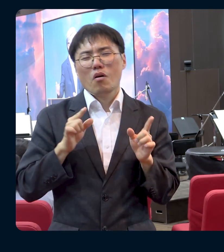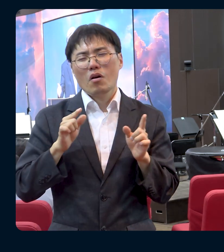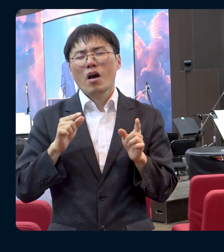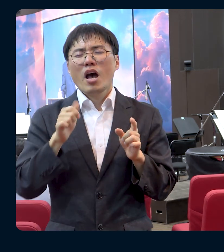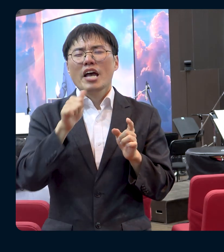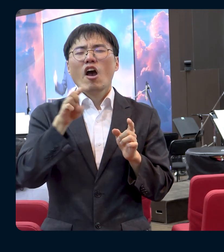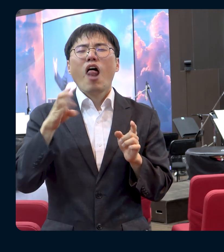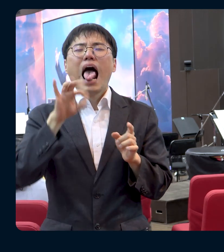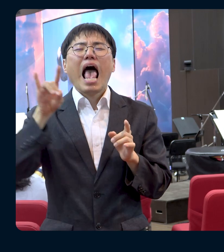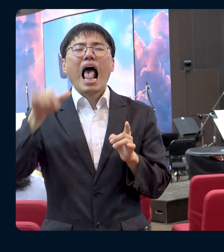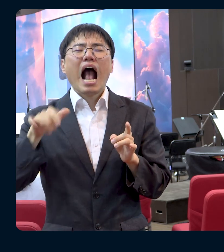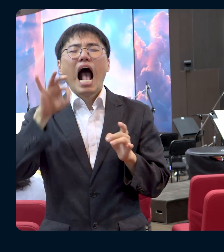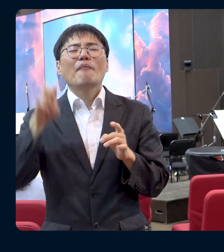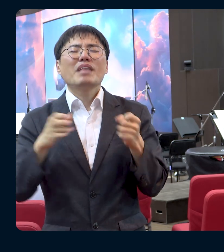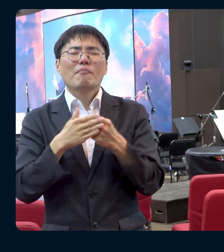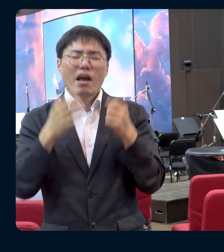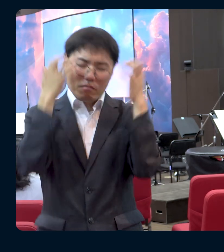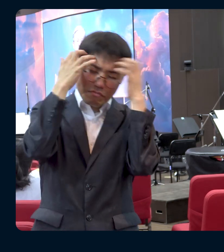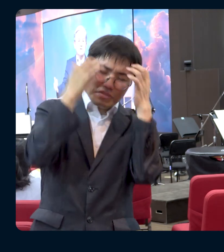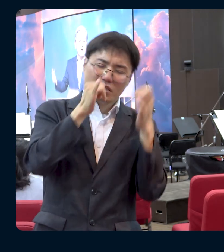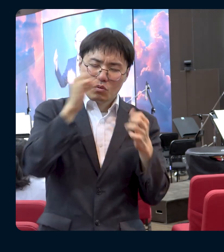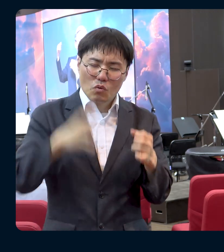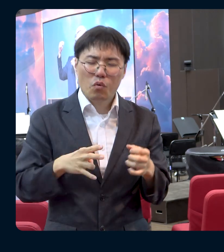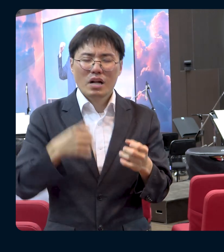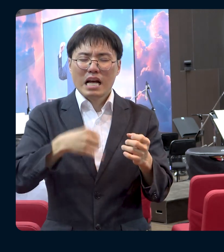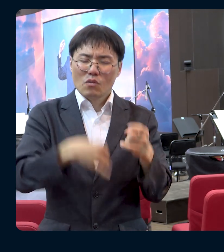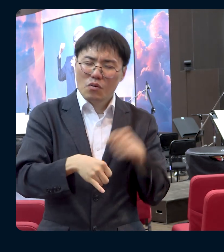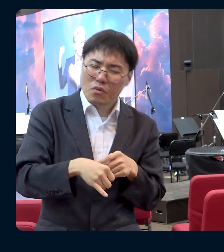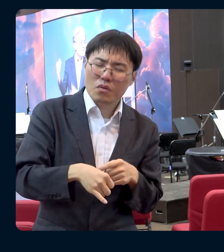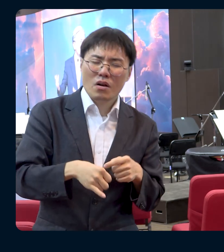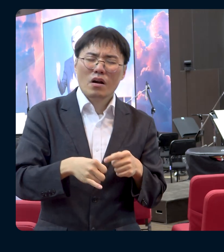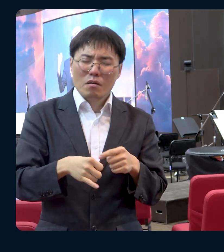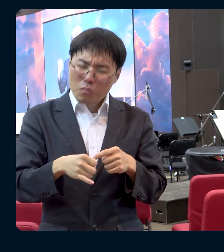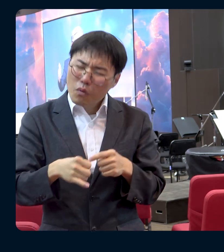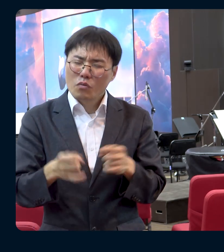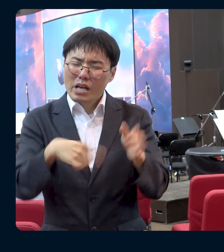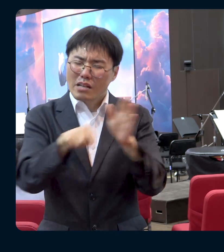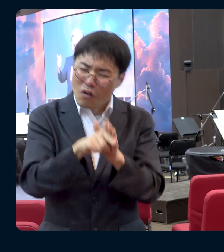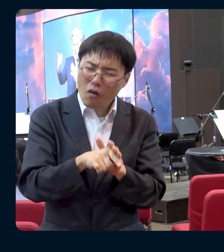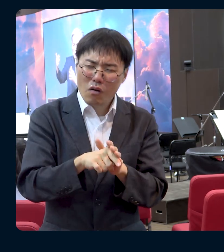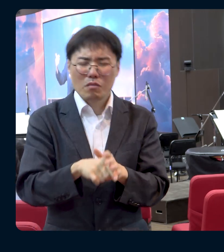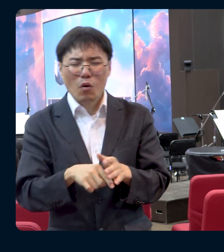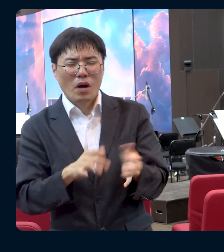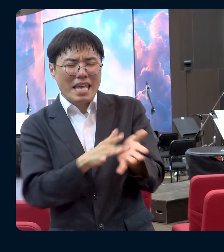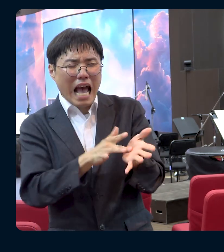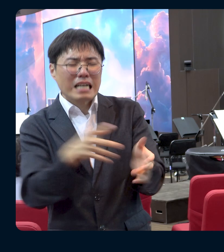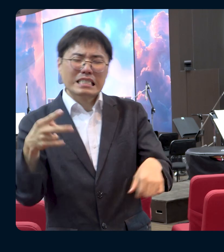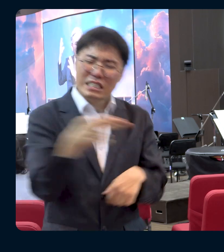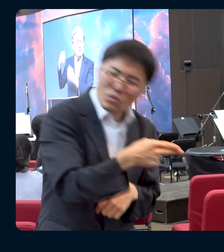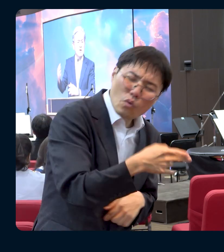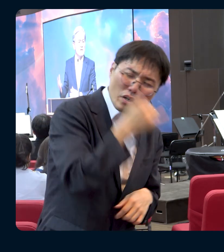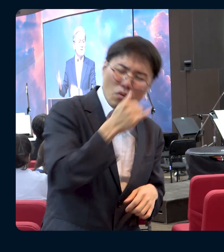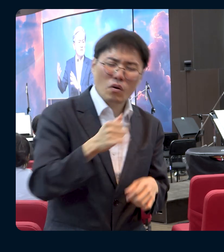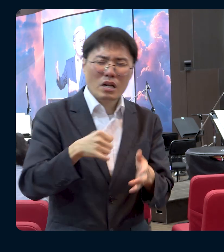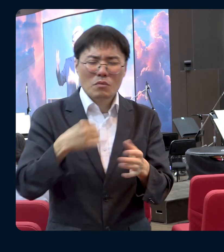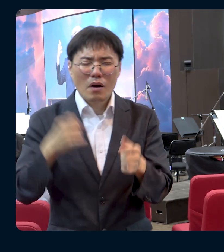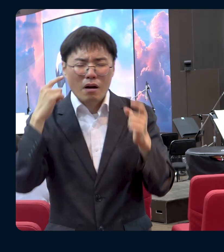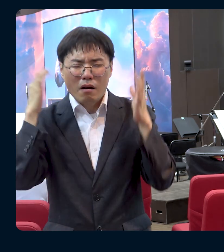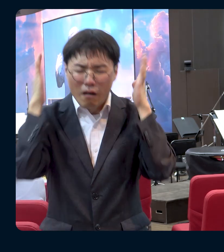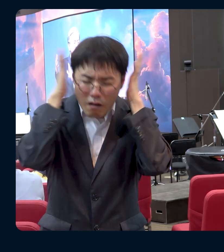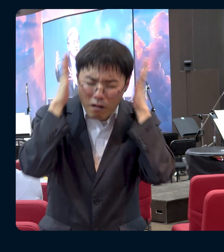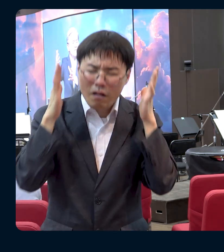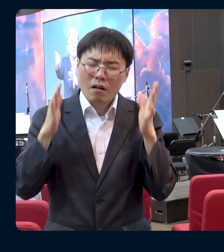본인이 혈액암 때문에 투병하고 그다음에 또 자녀를 낳기 위해서 항암제를 끊고 하면서 굉장히 어렵고, 또